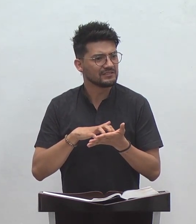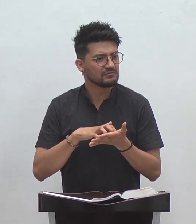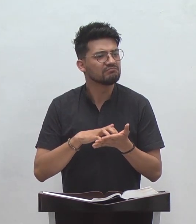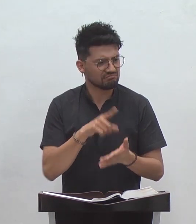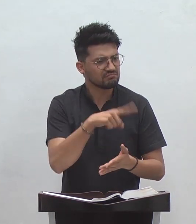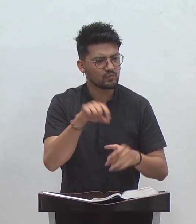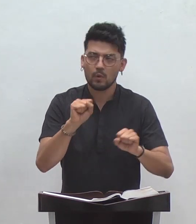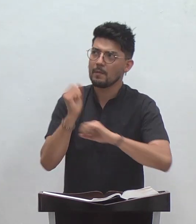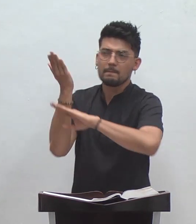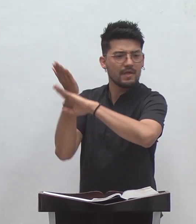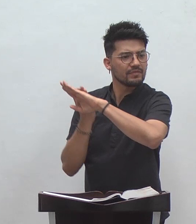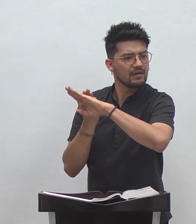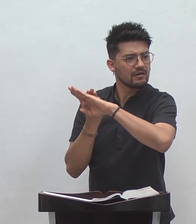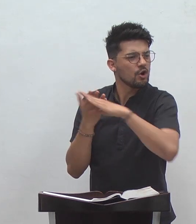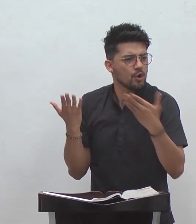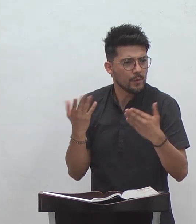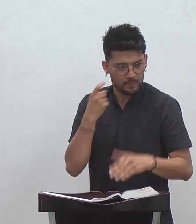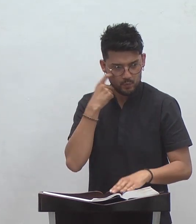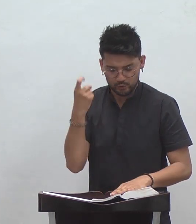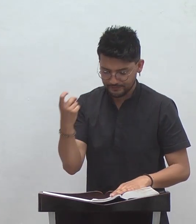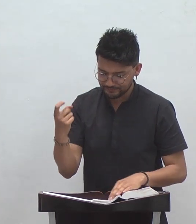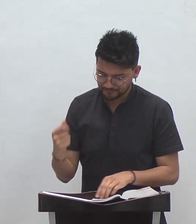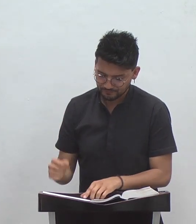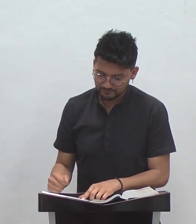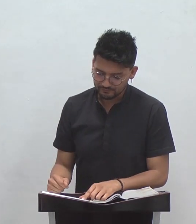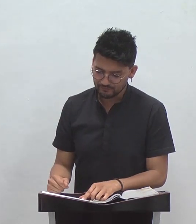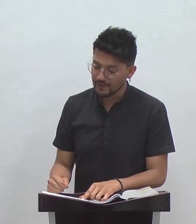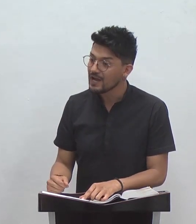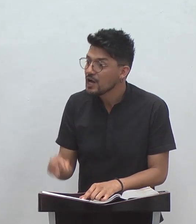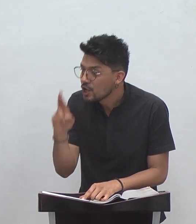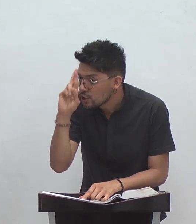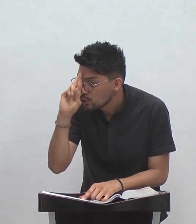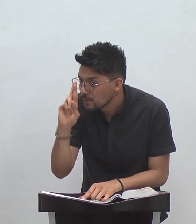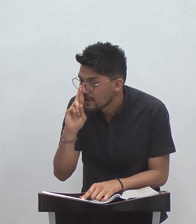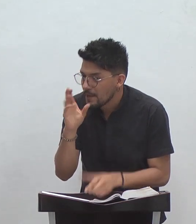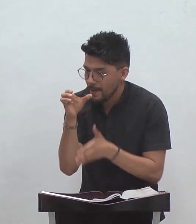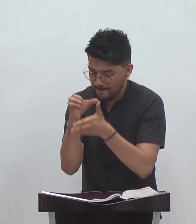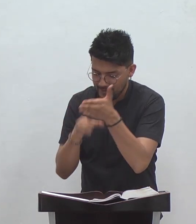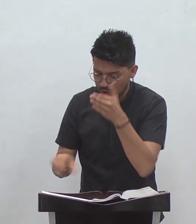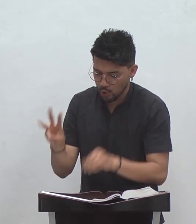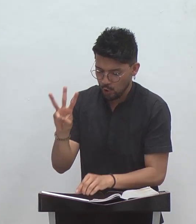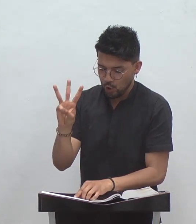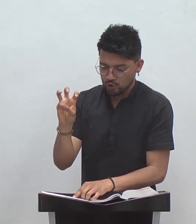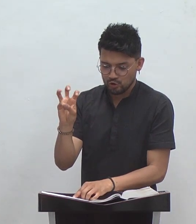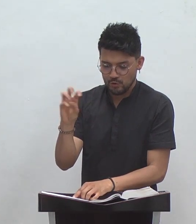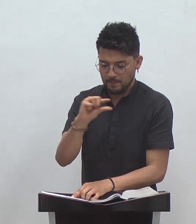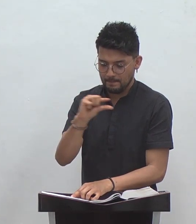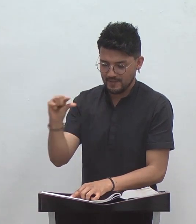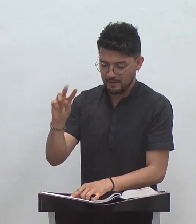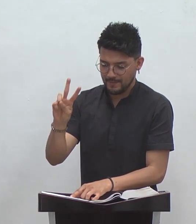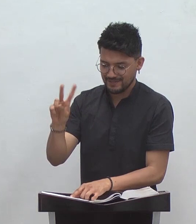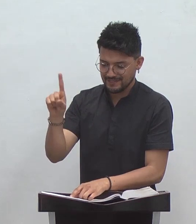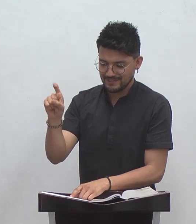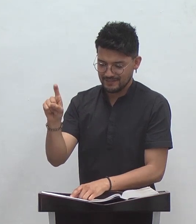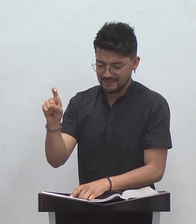obra? Tranquilo, usted y yo podemos pedir al Espíritu Santo. Romanos capítulo 8,